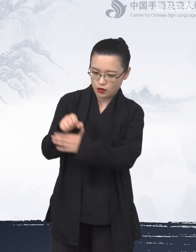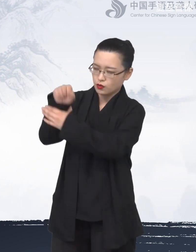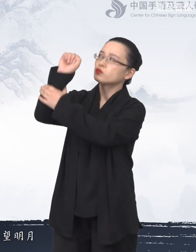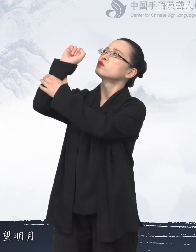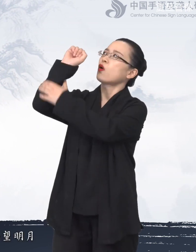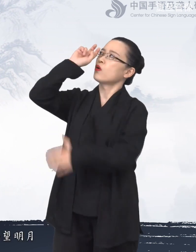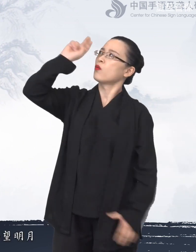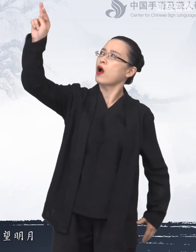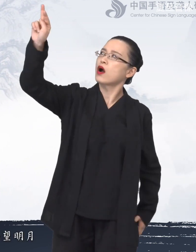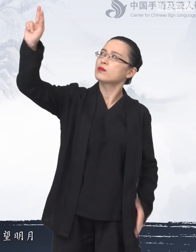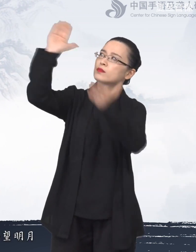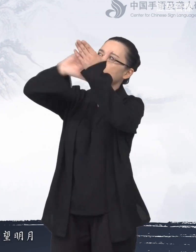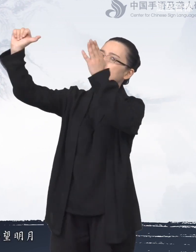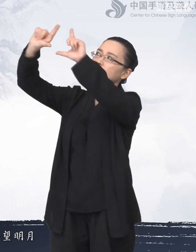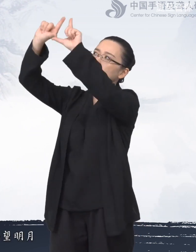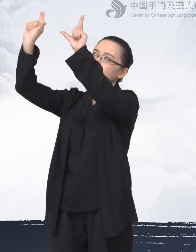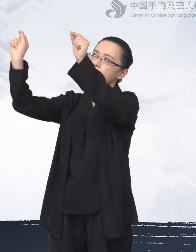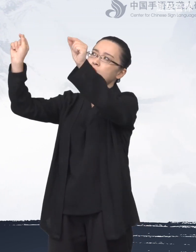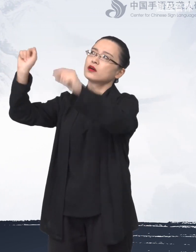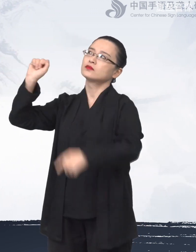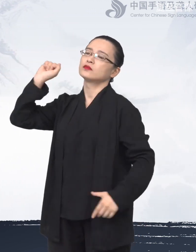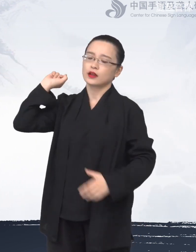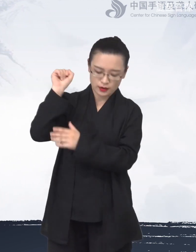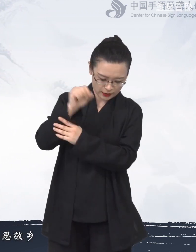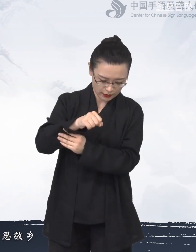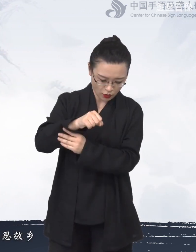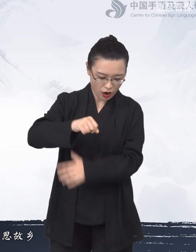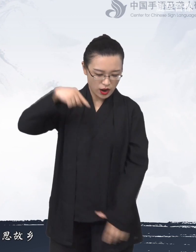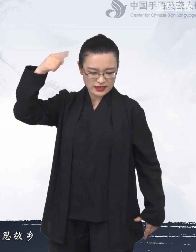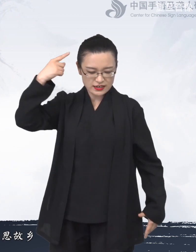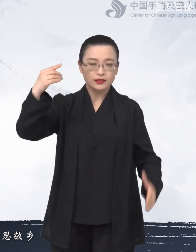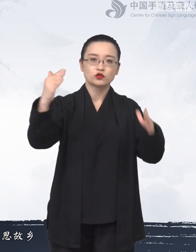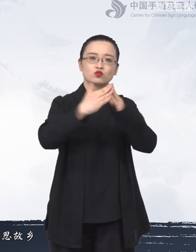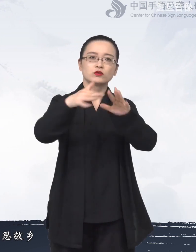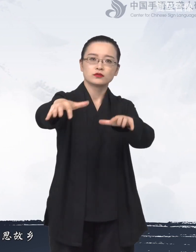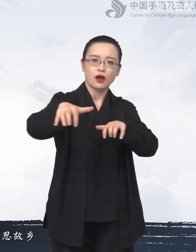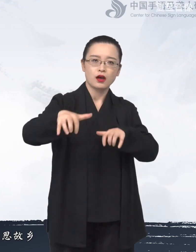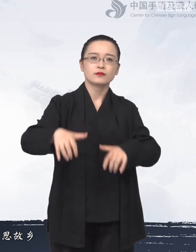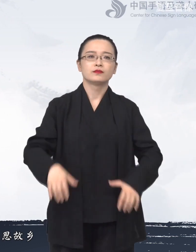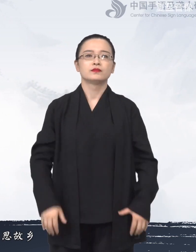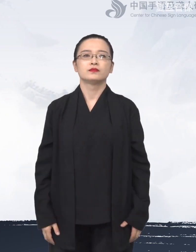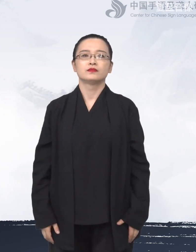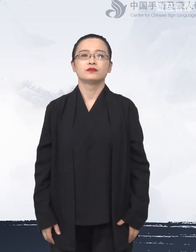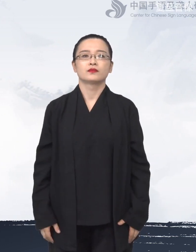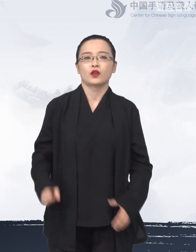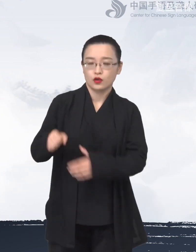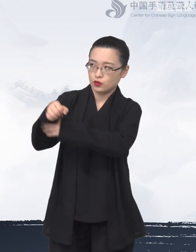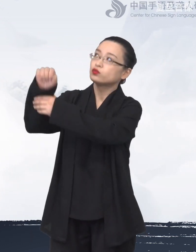举头望明月，低头思故乡。举